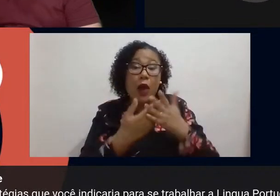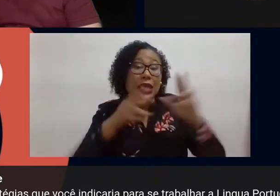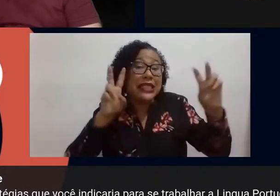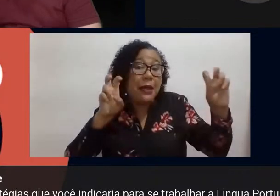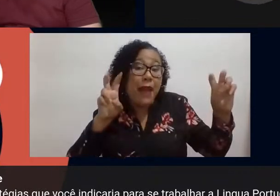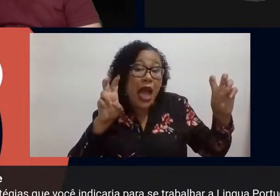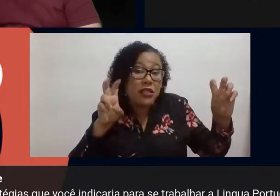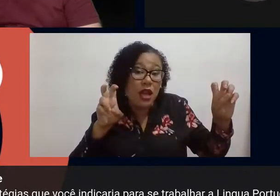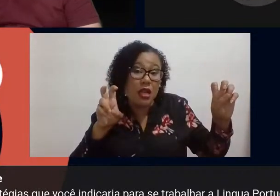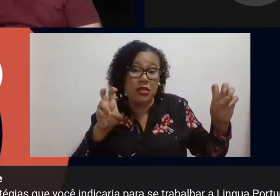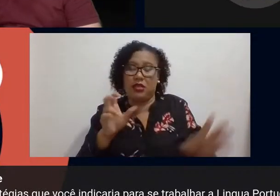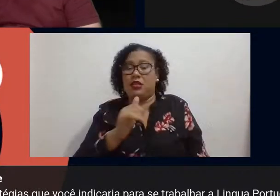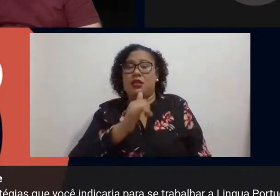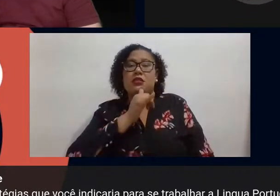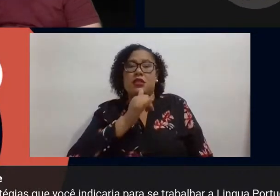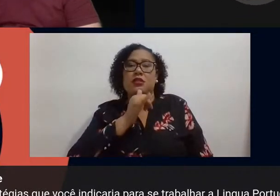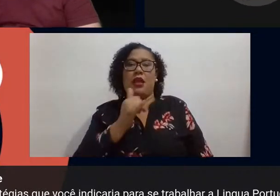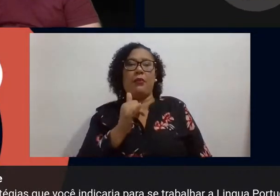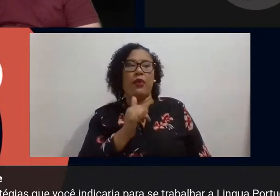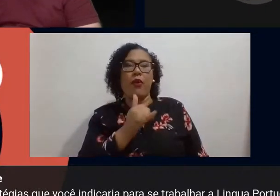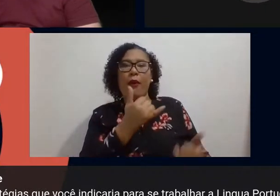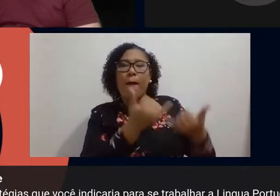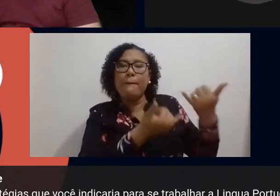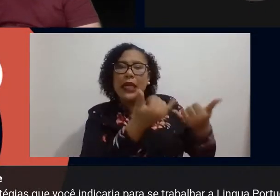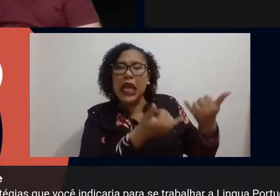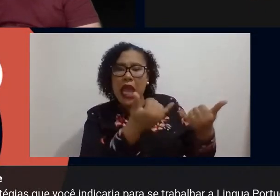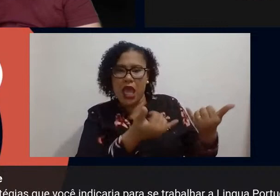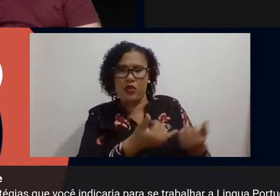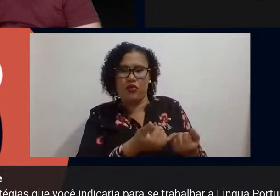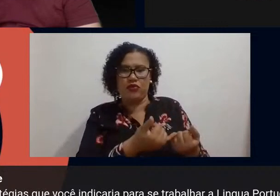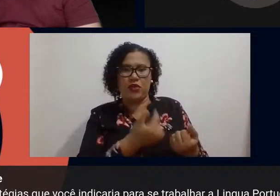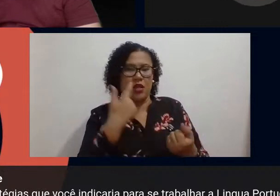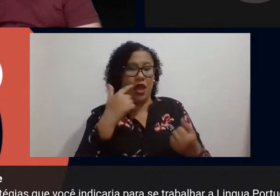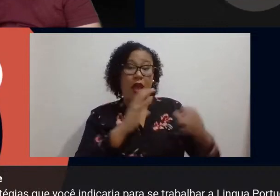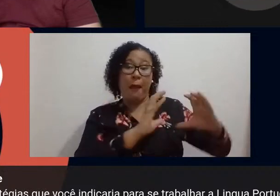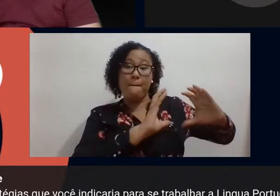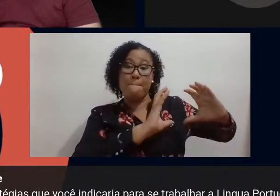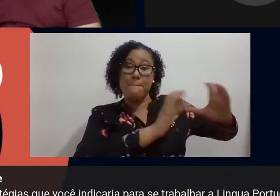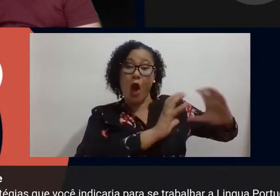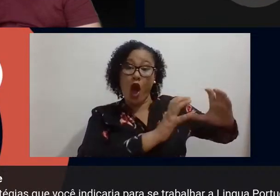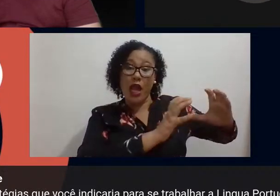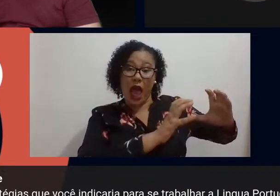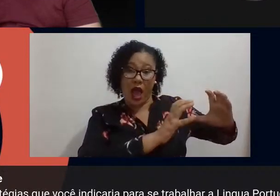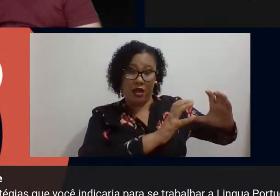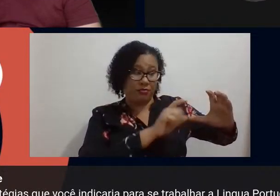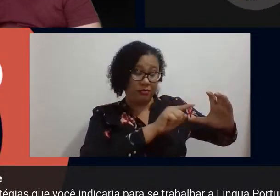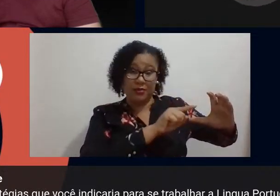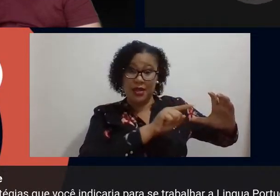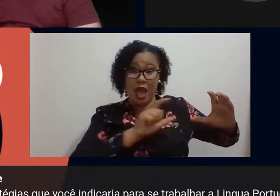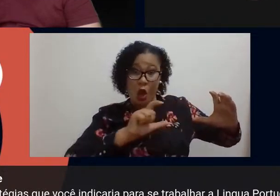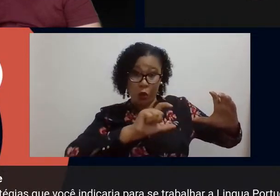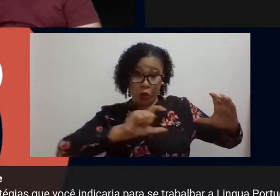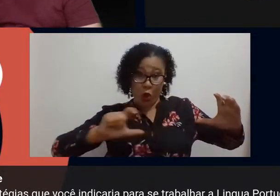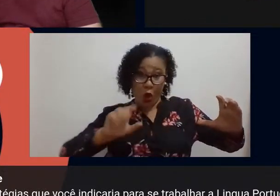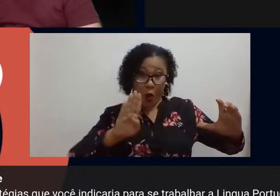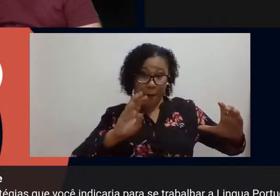usar, eh, tema, aulas temáticas, podemos citar, eh, brinquedos,